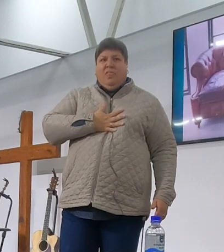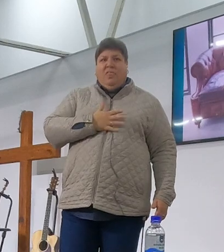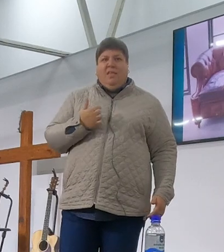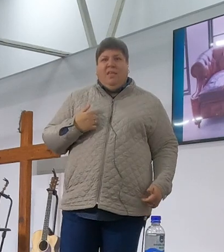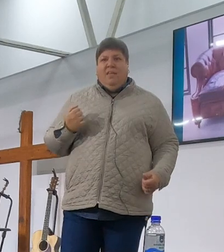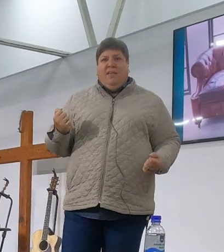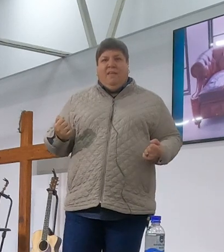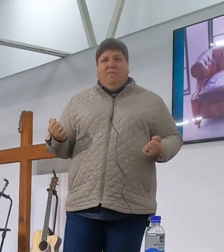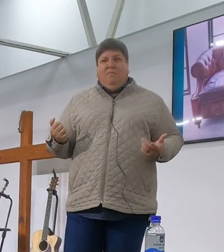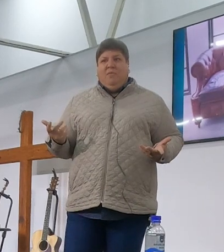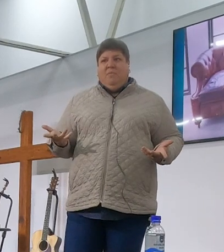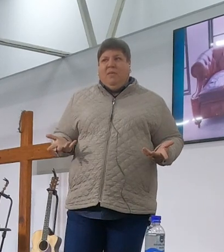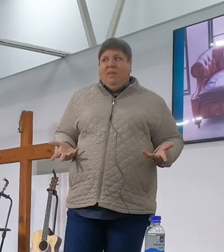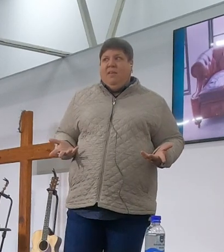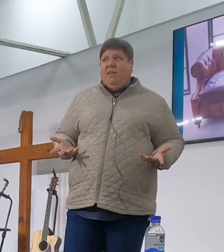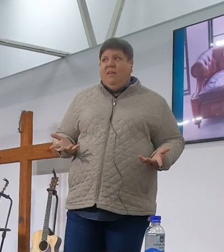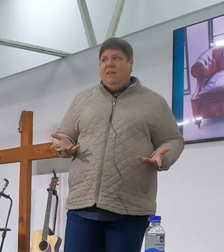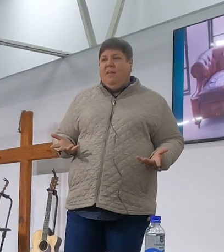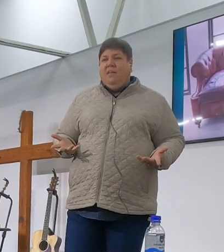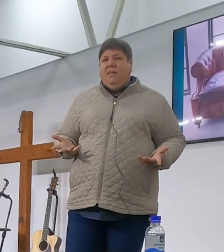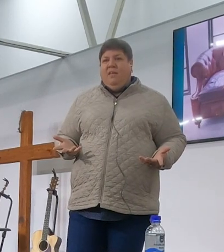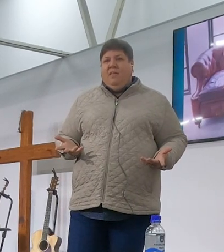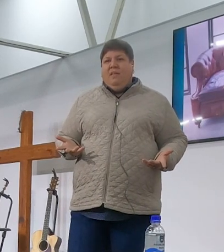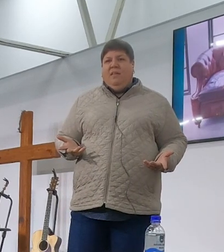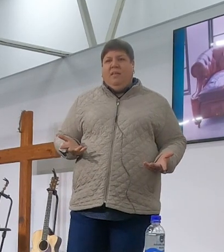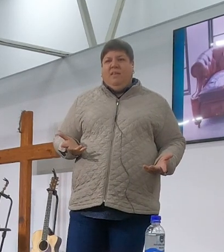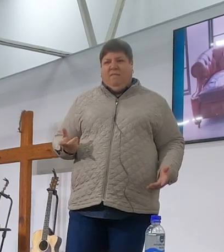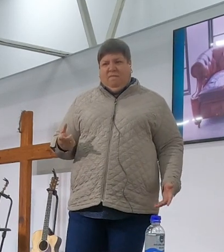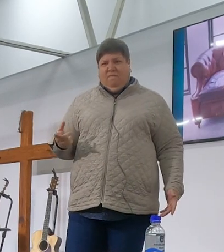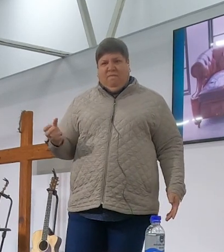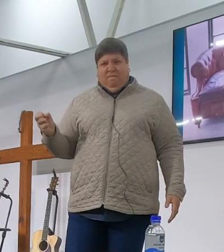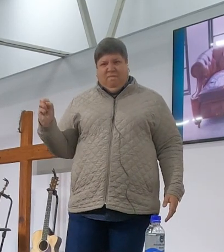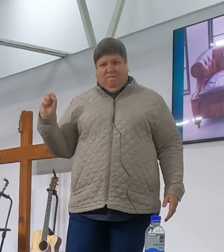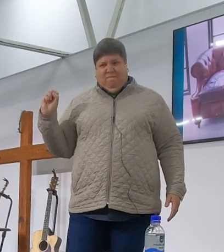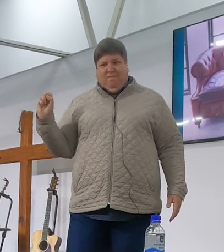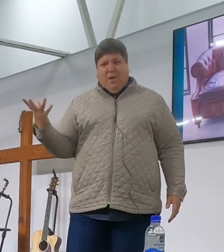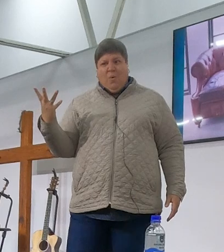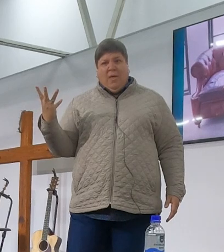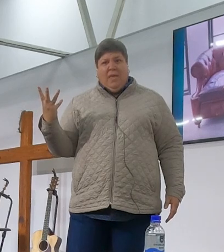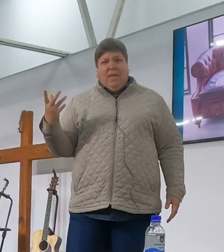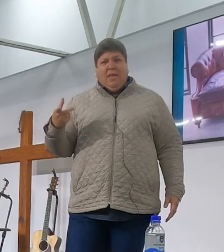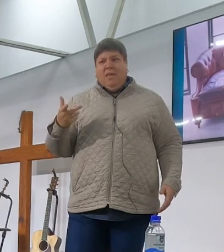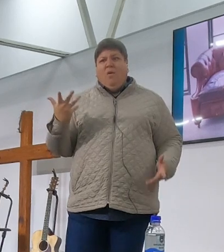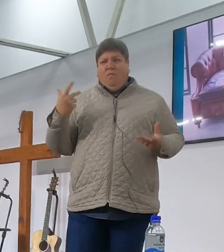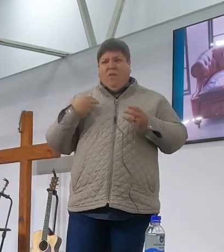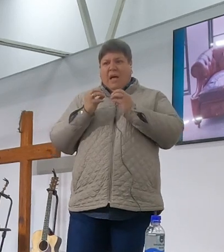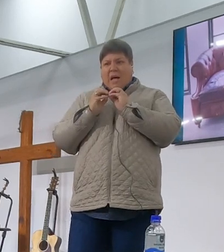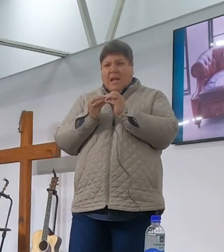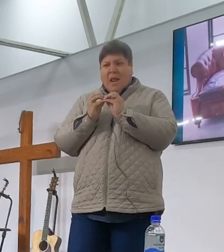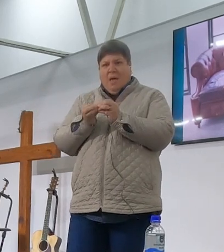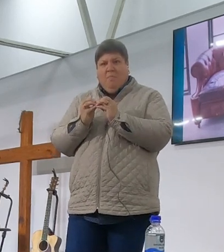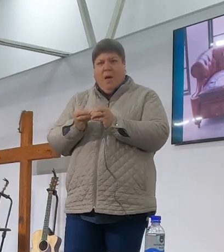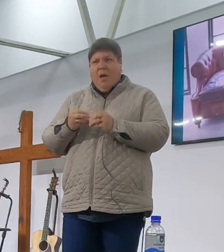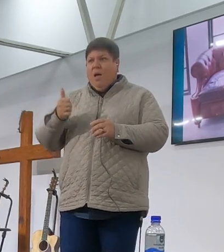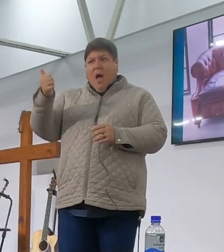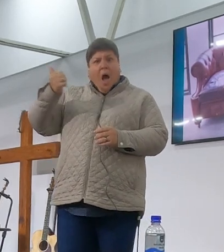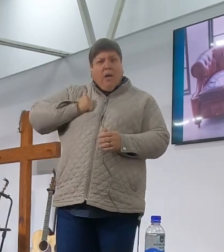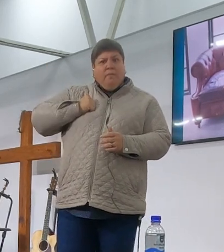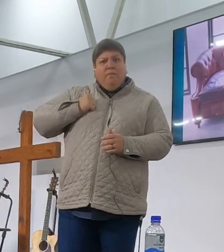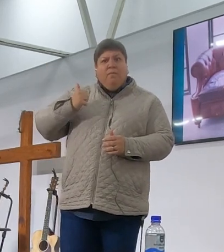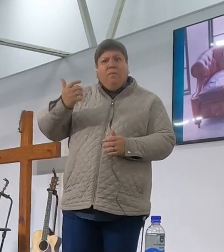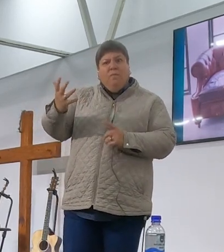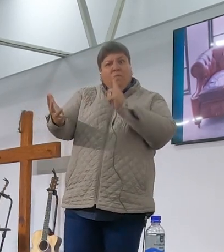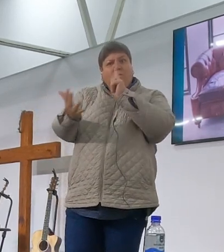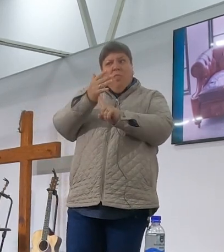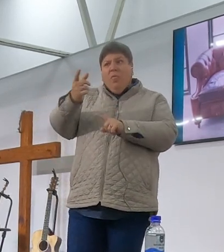Kom, waar is die mense wat lief is vir die van klas van goed? Wat dink jy wil ek met die bank doen? Ek wil hom restoreer. Jy weet nie of dit 'n erfporsie is van my nie. Ek